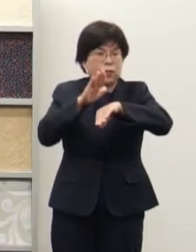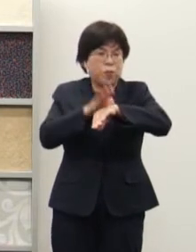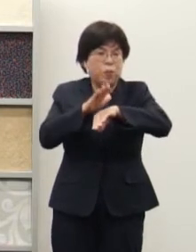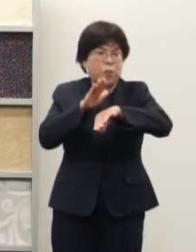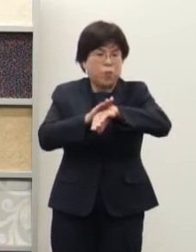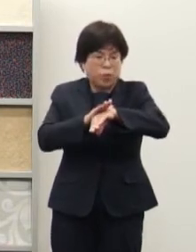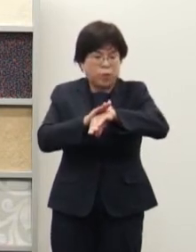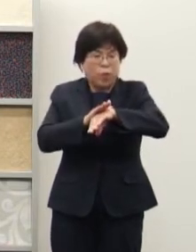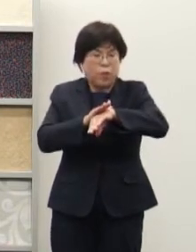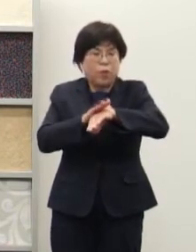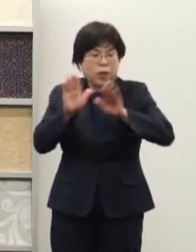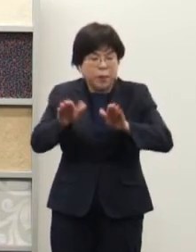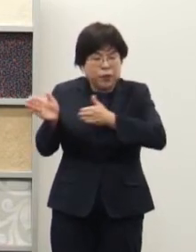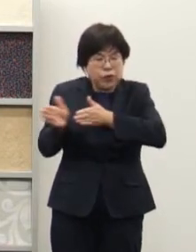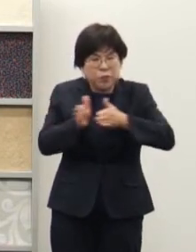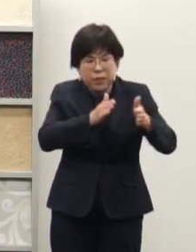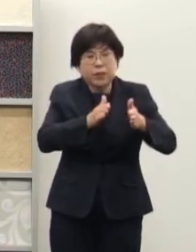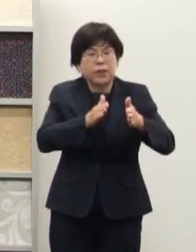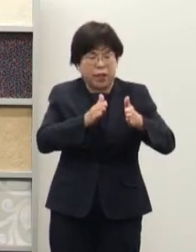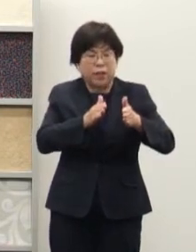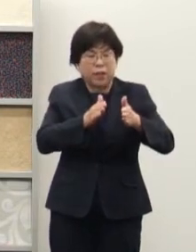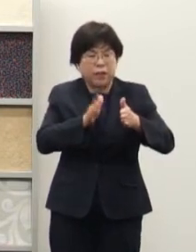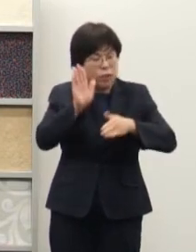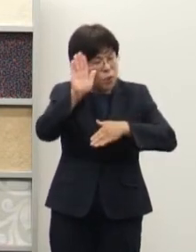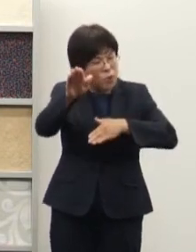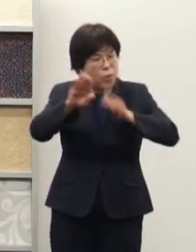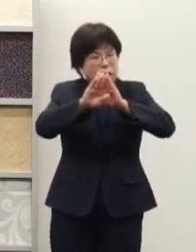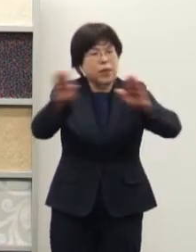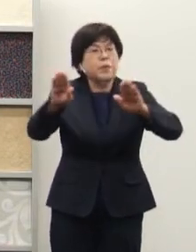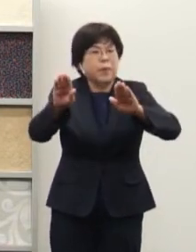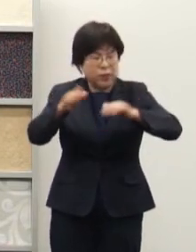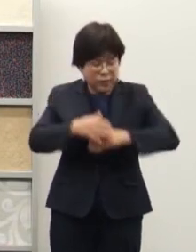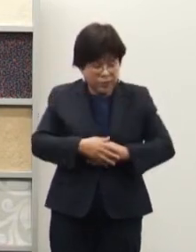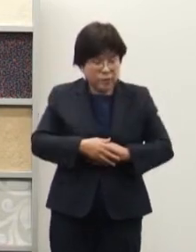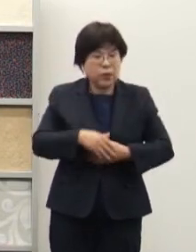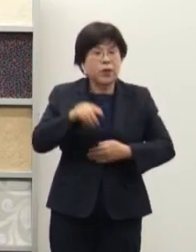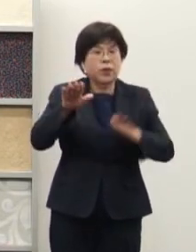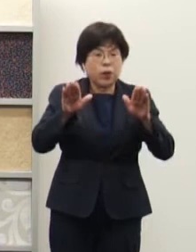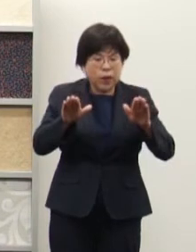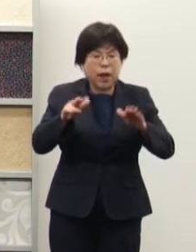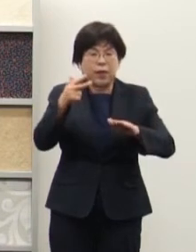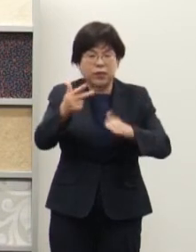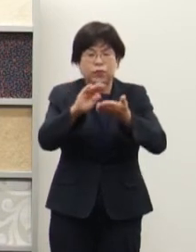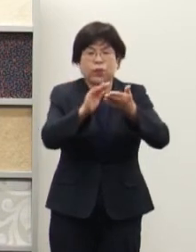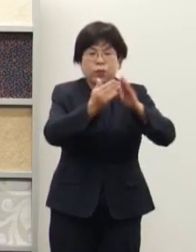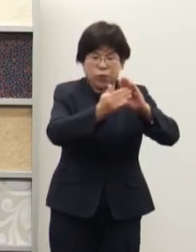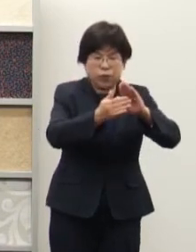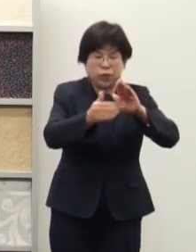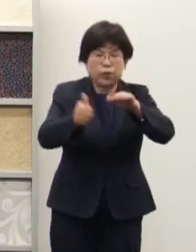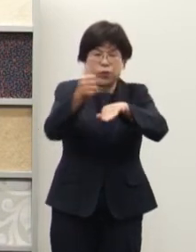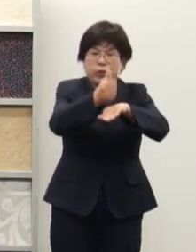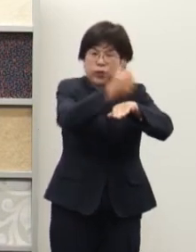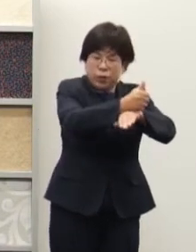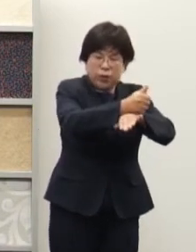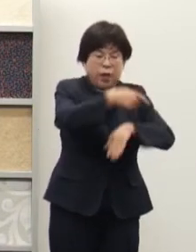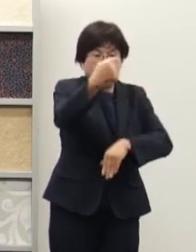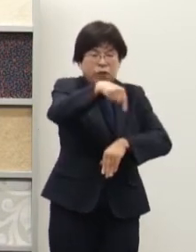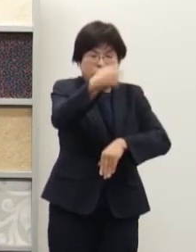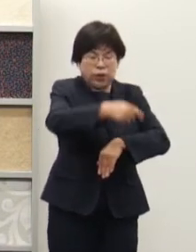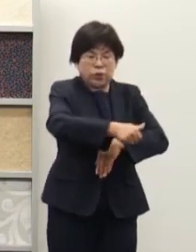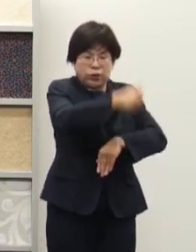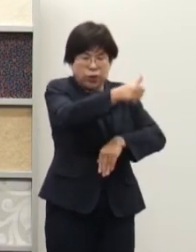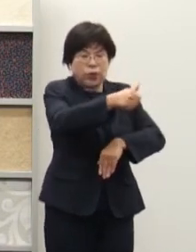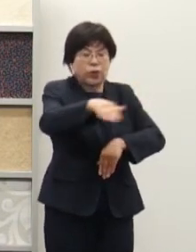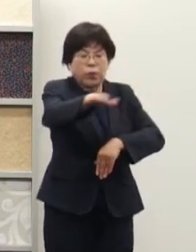この方式につきましては本日、各市町村長及び 市町村教育長の皆様